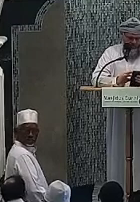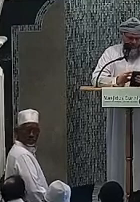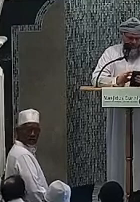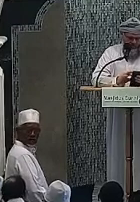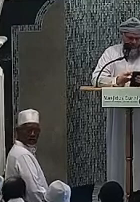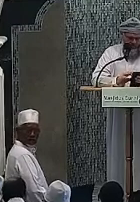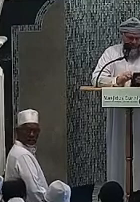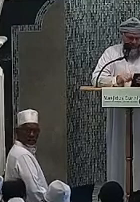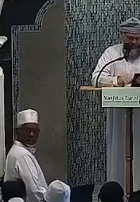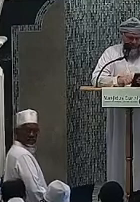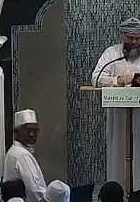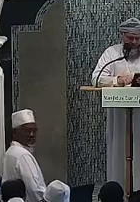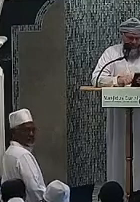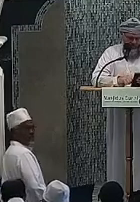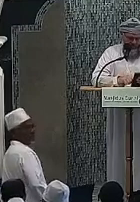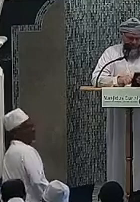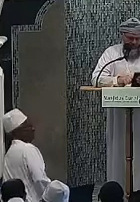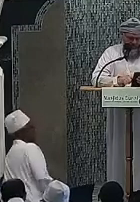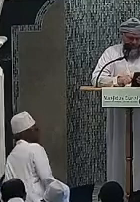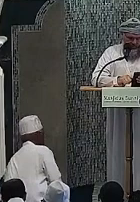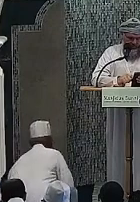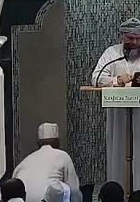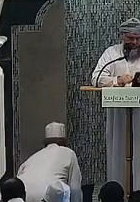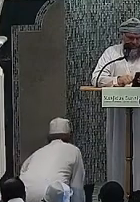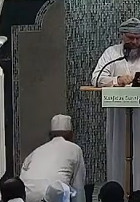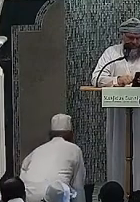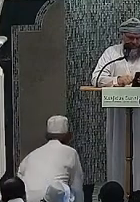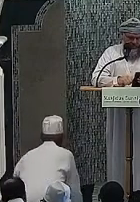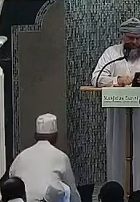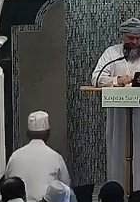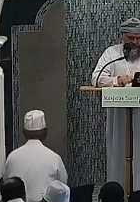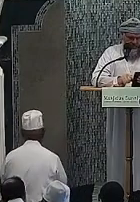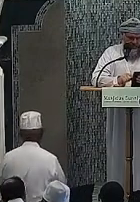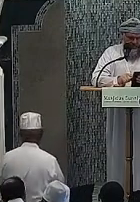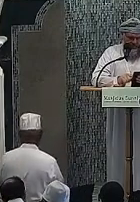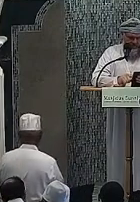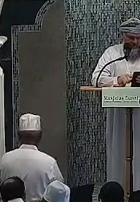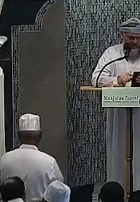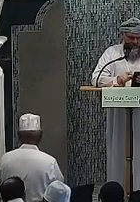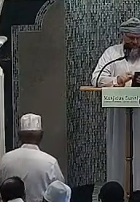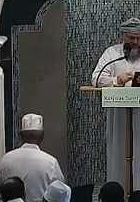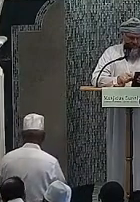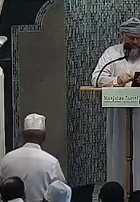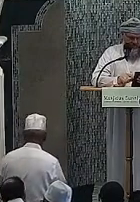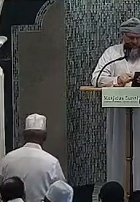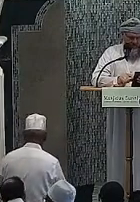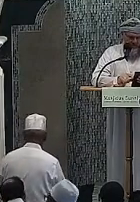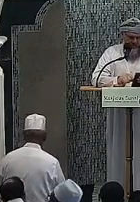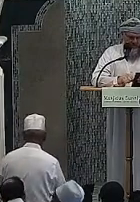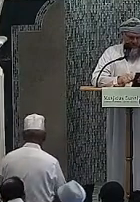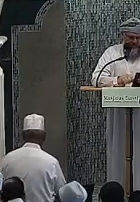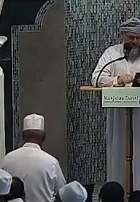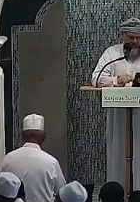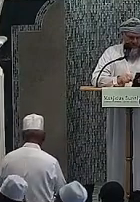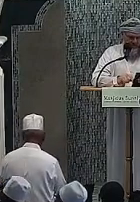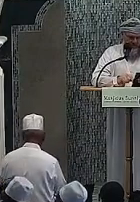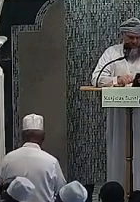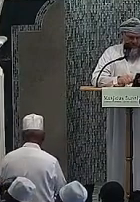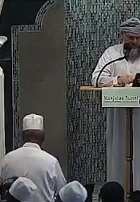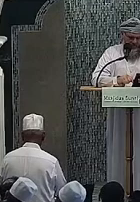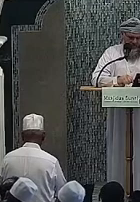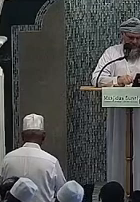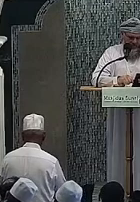قال الله تبارك وتعالى في كتابه العزيز بعد أعوذ بالله من الشيطان الرجيم